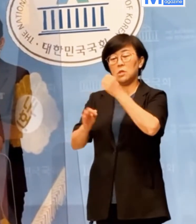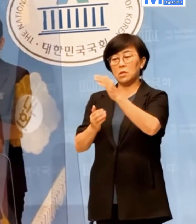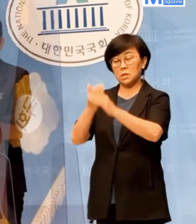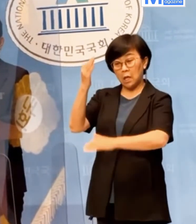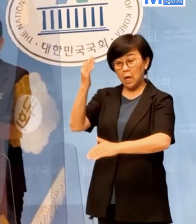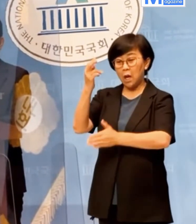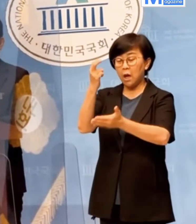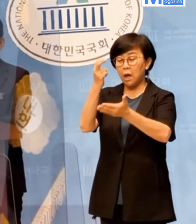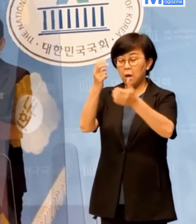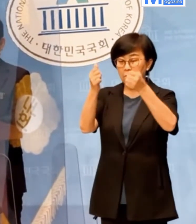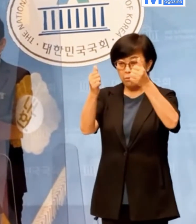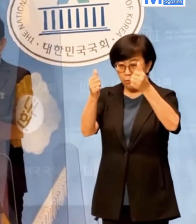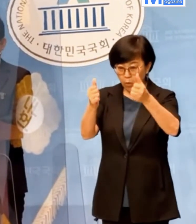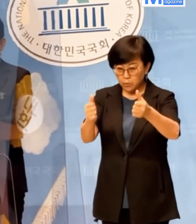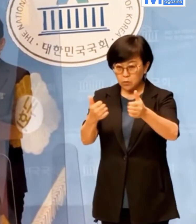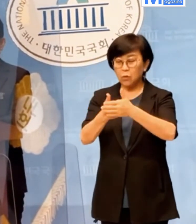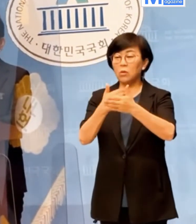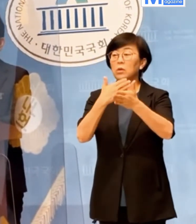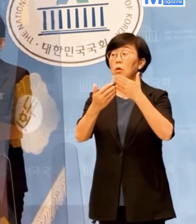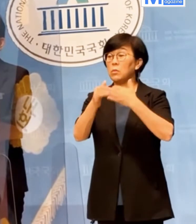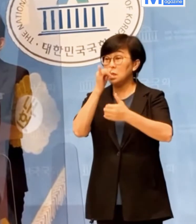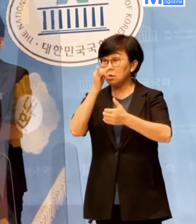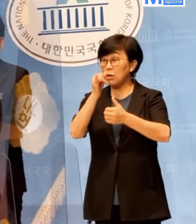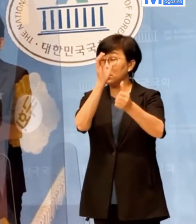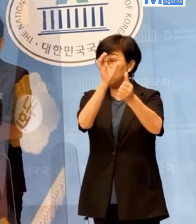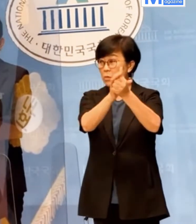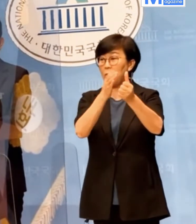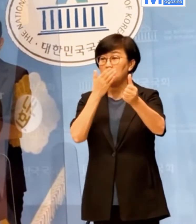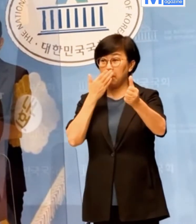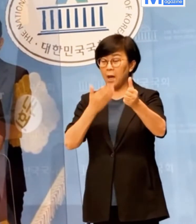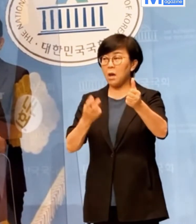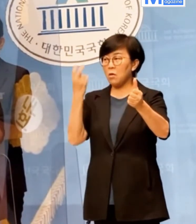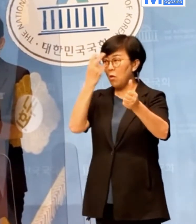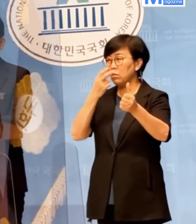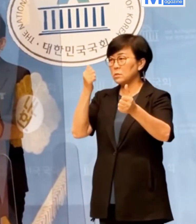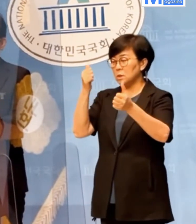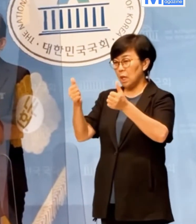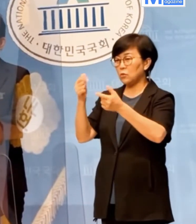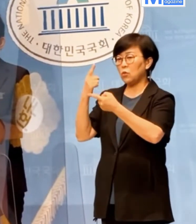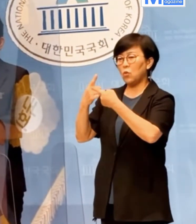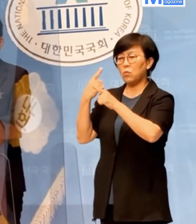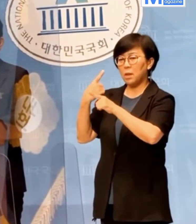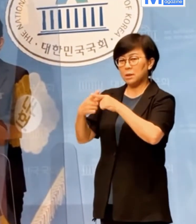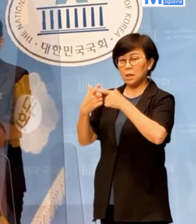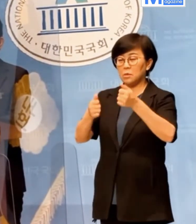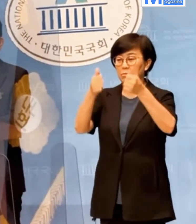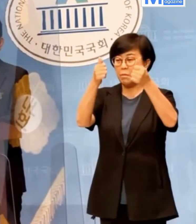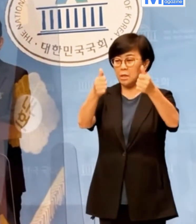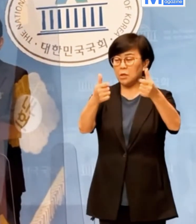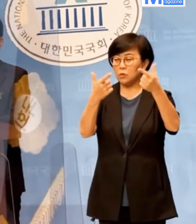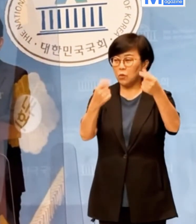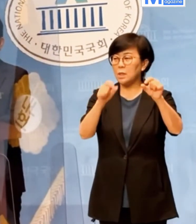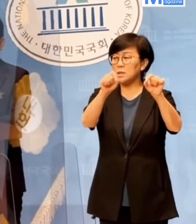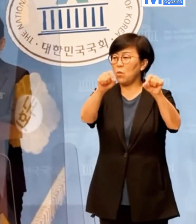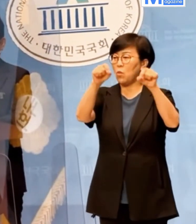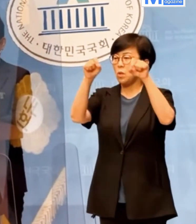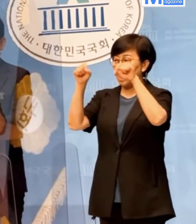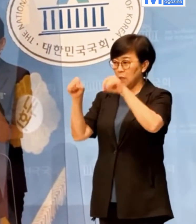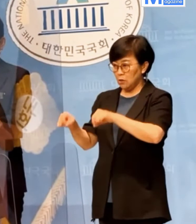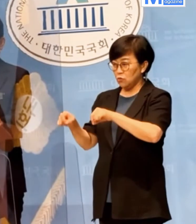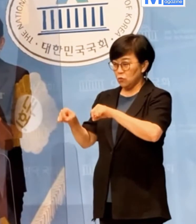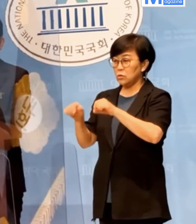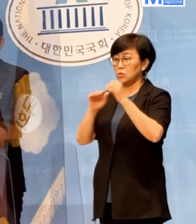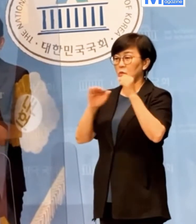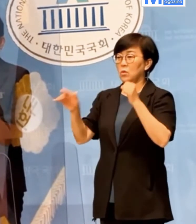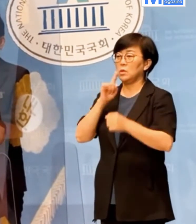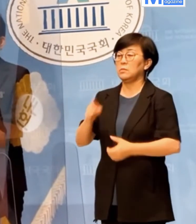법조 경력이 있어야 임용될 수 있습니다. 검사 임용에도 판사 임용과 동일한 기준을